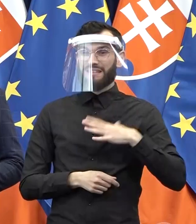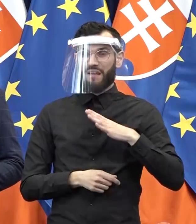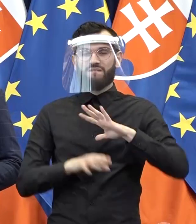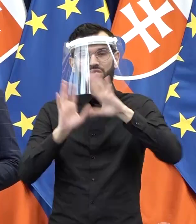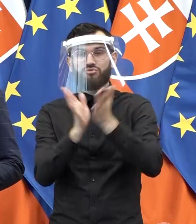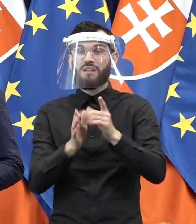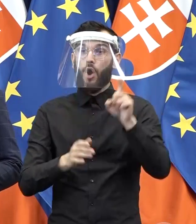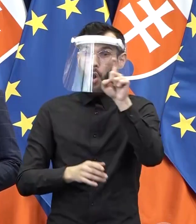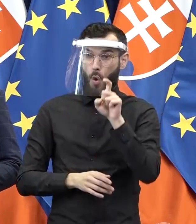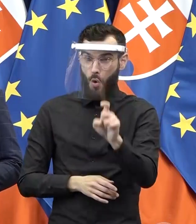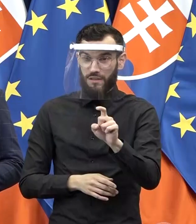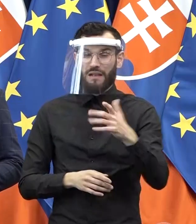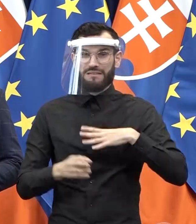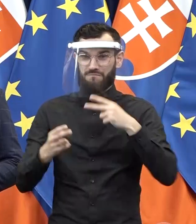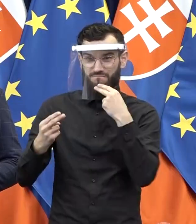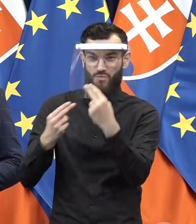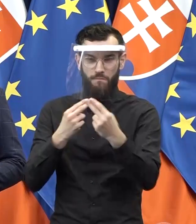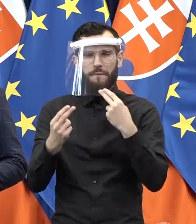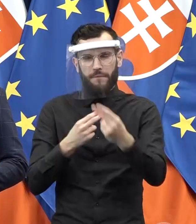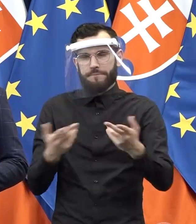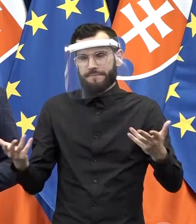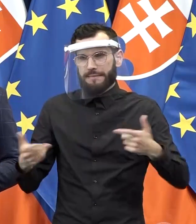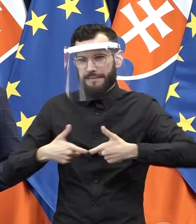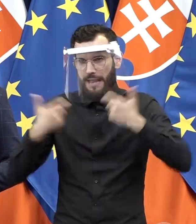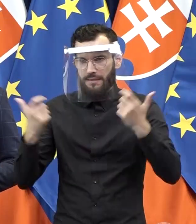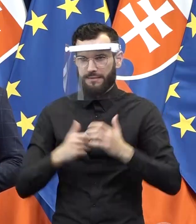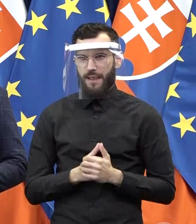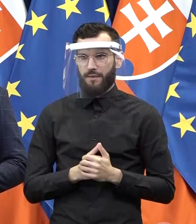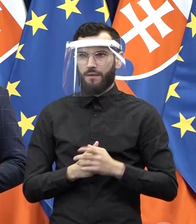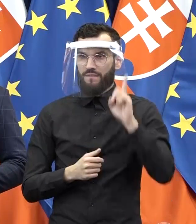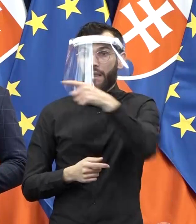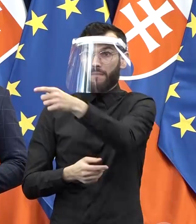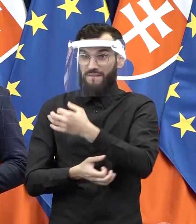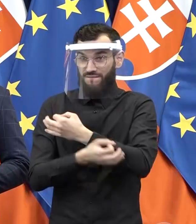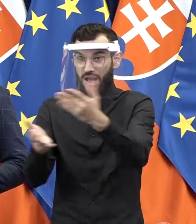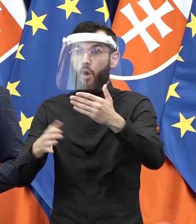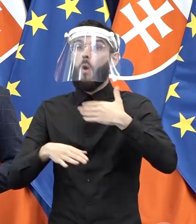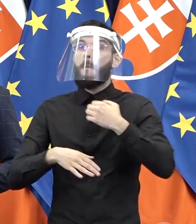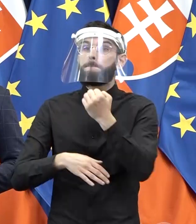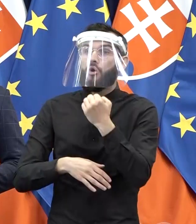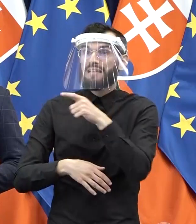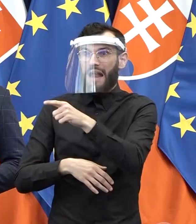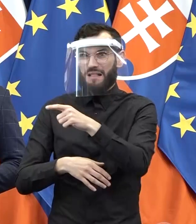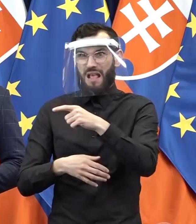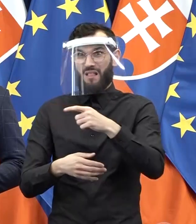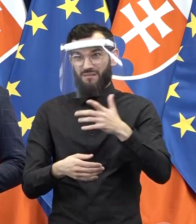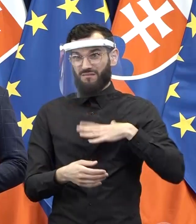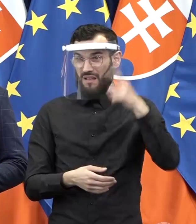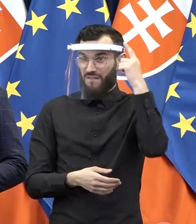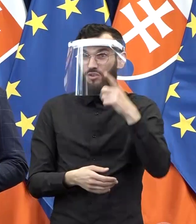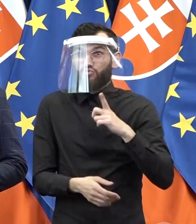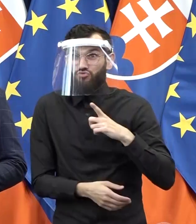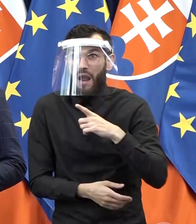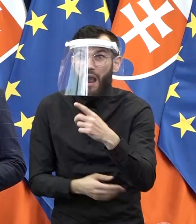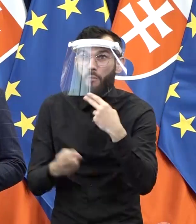všetky tieto otázky si zodpovedali a priniesli odpovede, pretože vieme, že verejnosť a hlavne podnikateľský sektor na ne bytosne čaká,